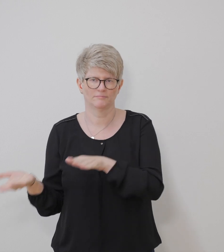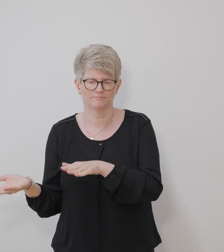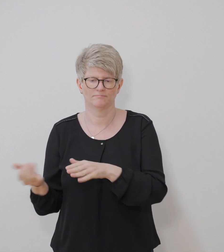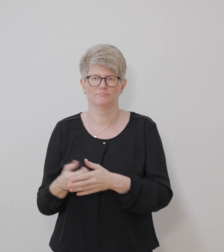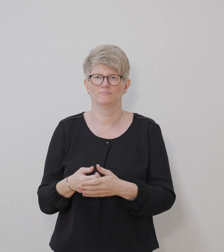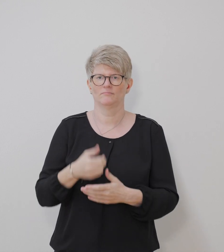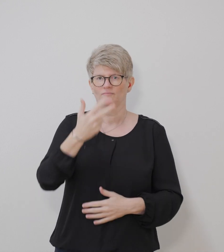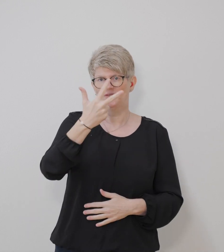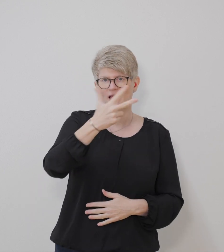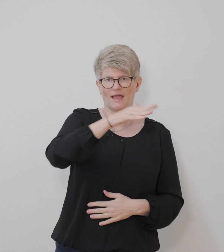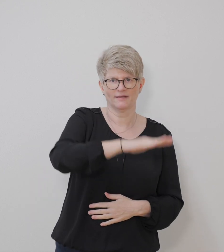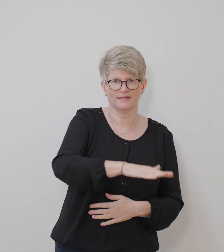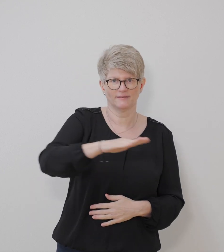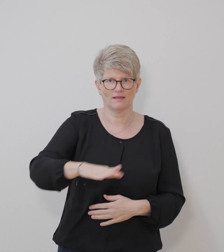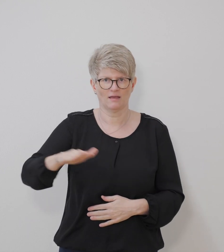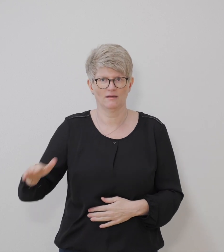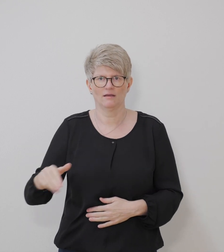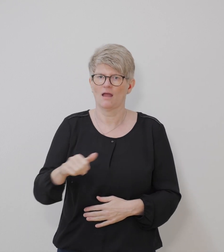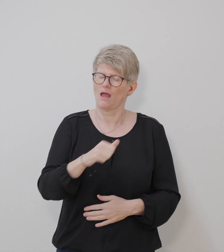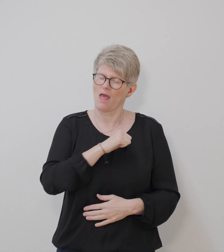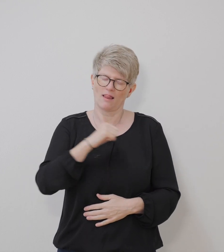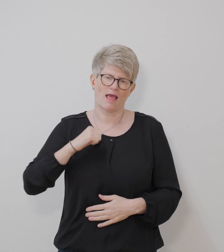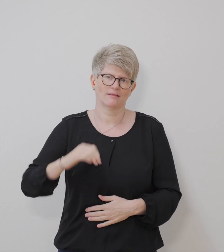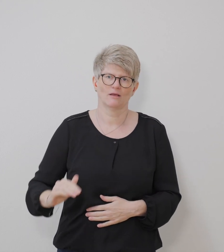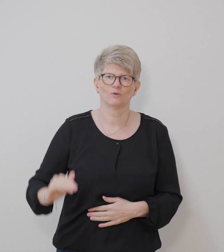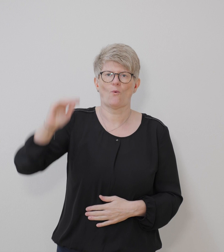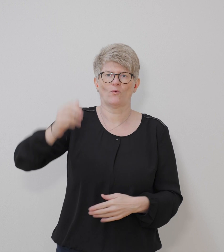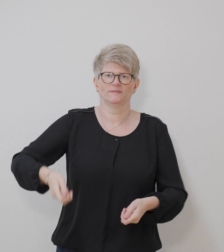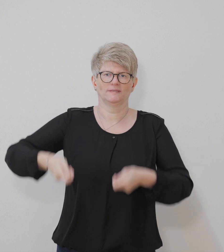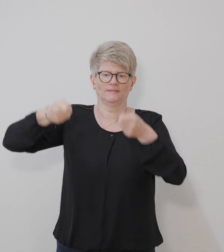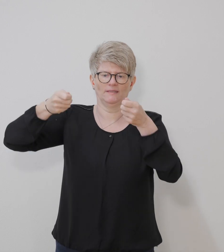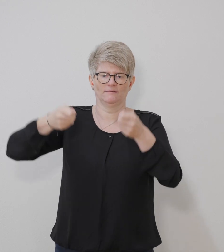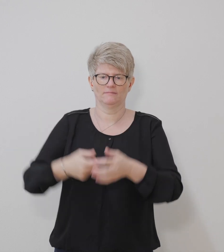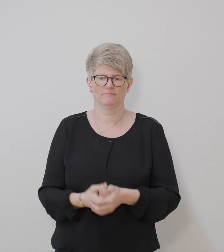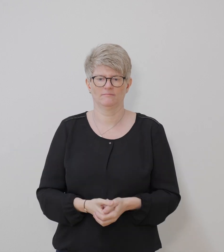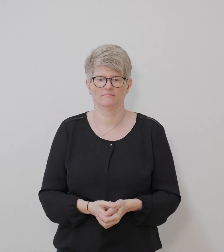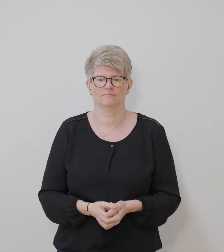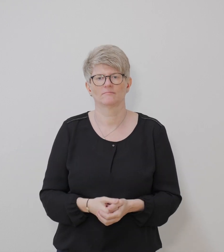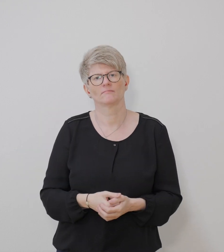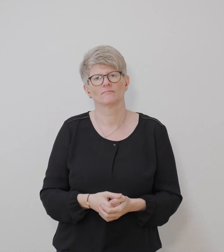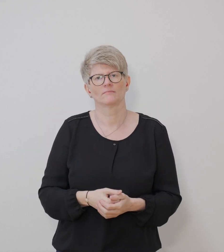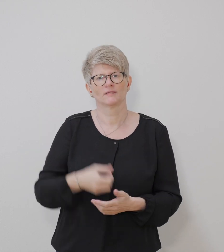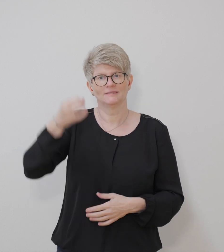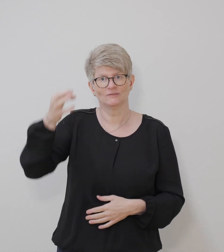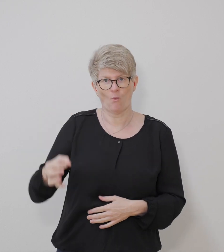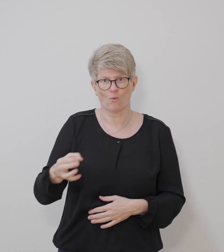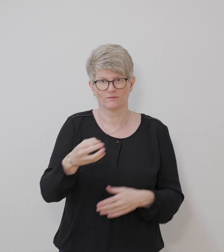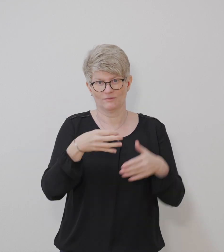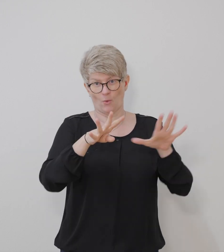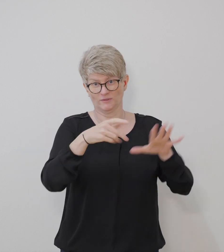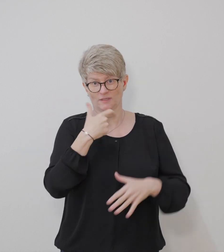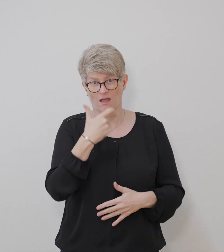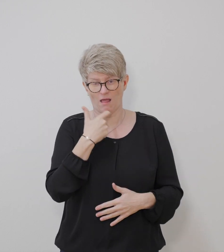Genau von dieser Kraft erzählte sie mir bei mehreren Seelsorgegesprächen. Ihr Mann ist